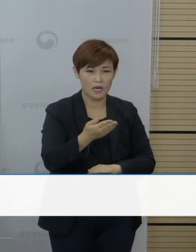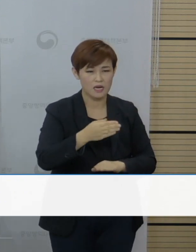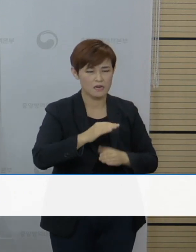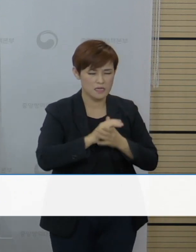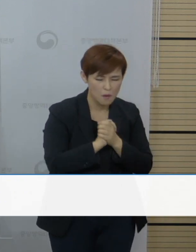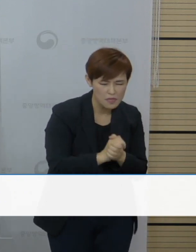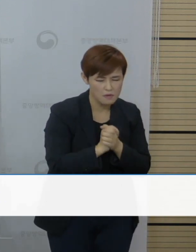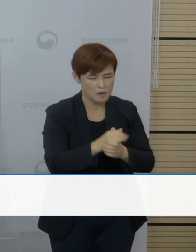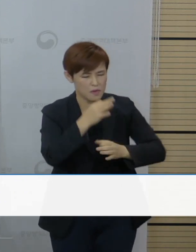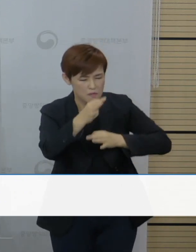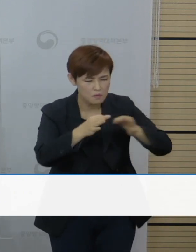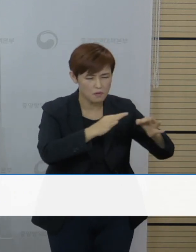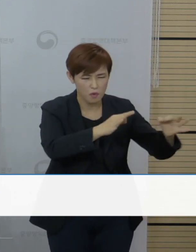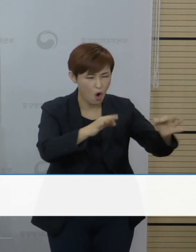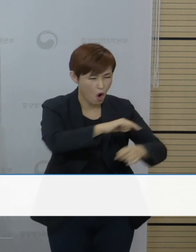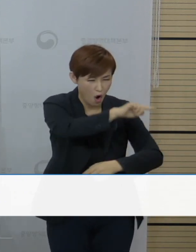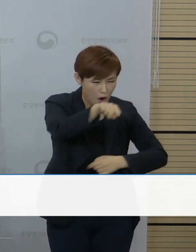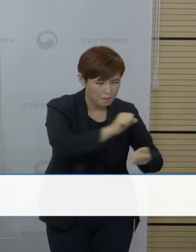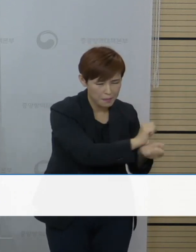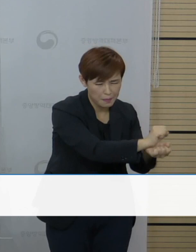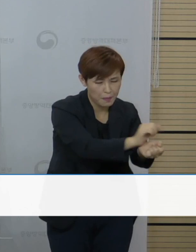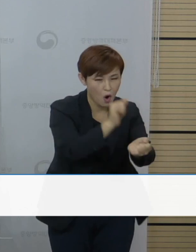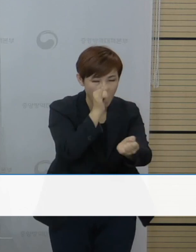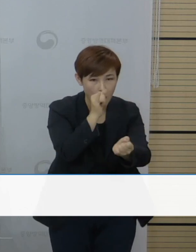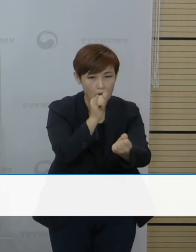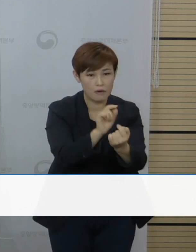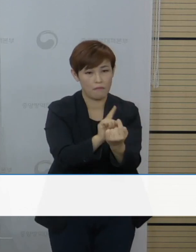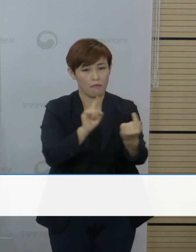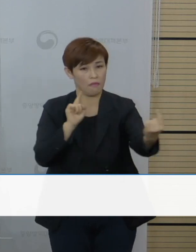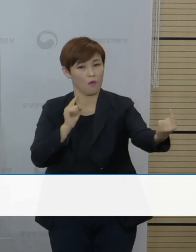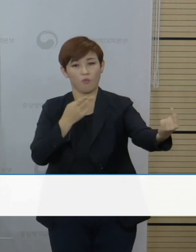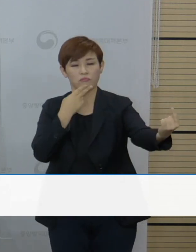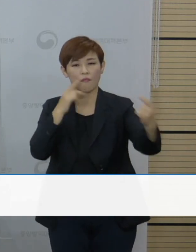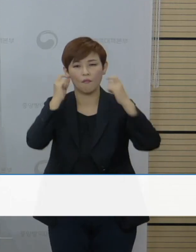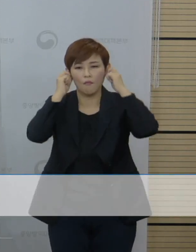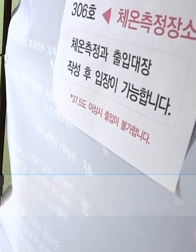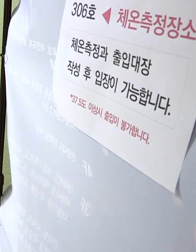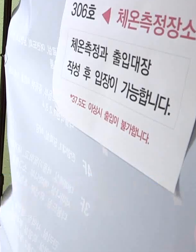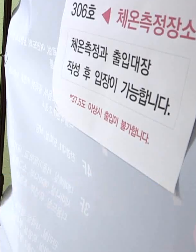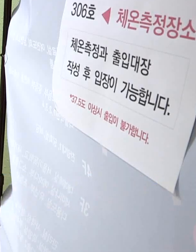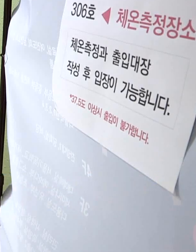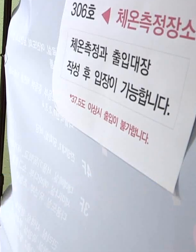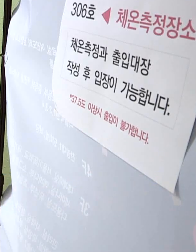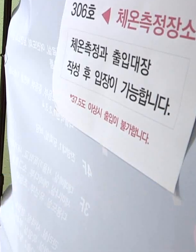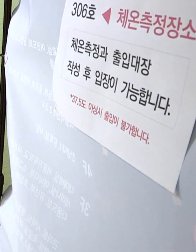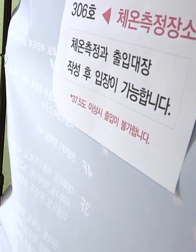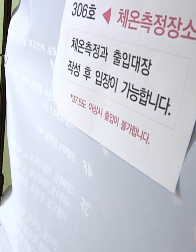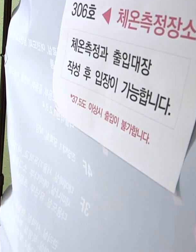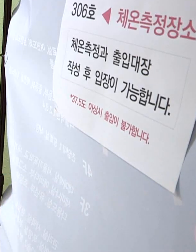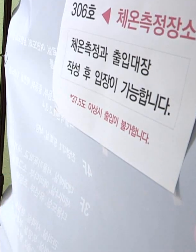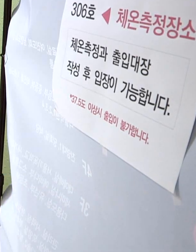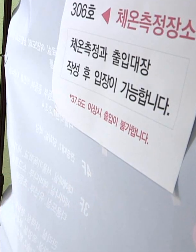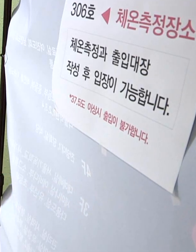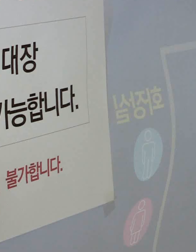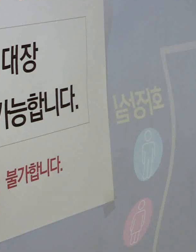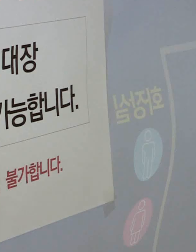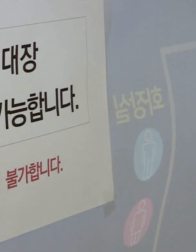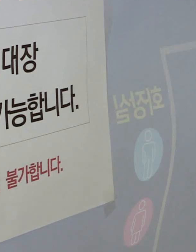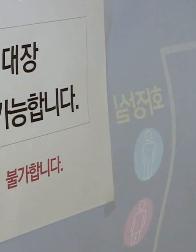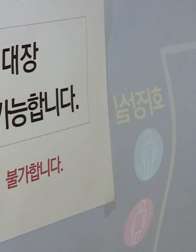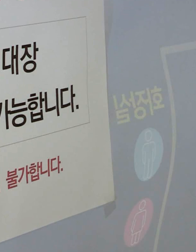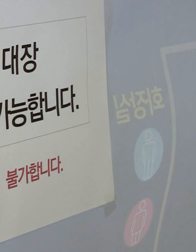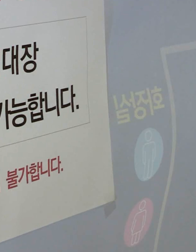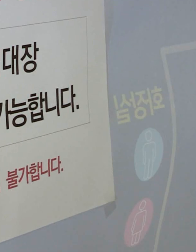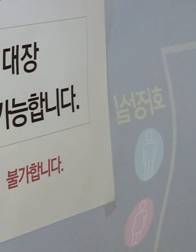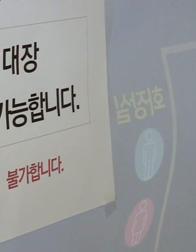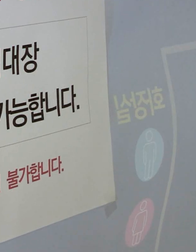활동이 이루어 졌고 거리두기 와 마스크 착용 더 비유했습니다 이런 가운데 지자체별로 방역